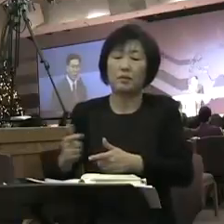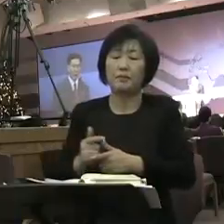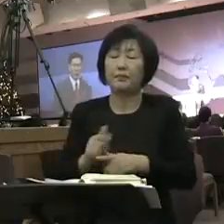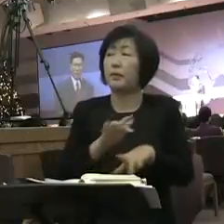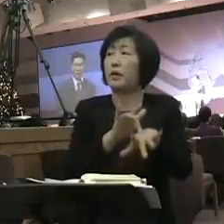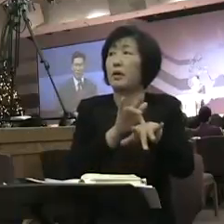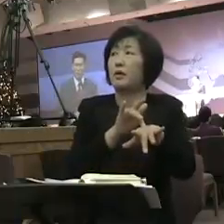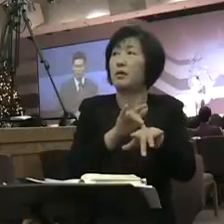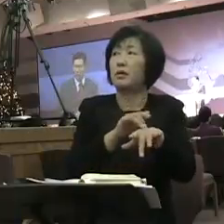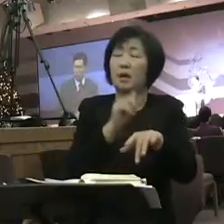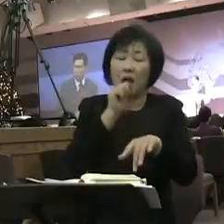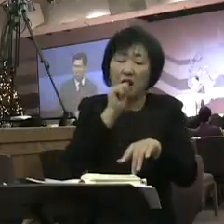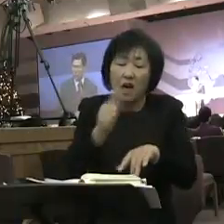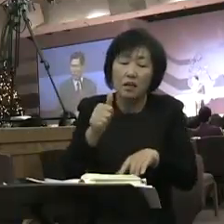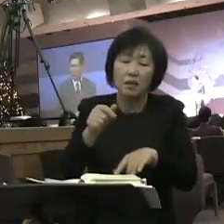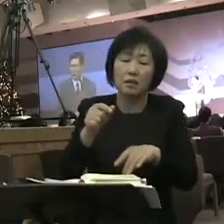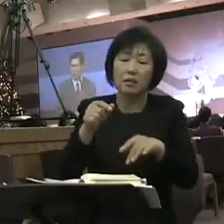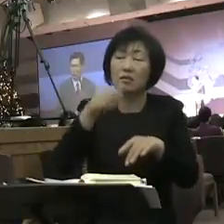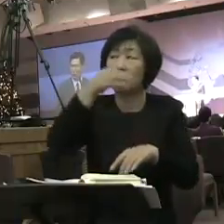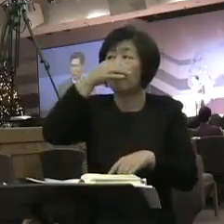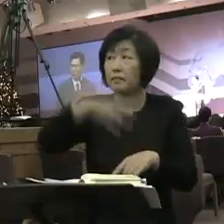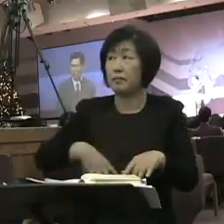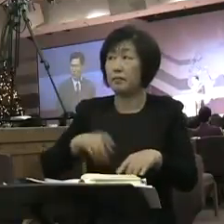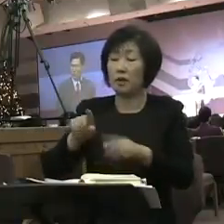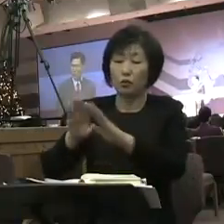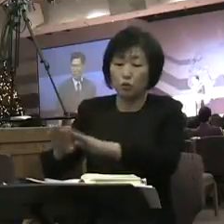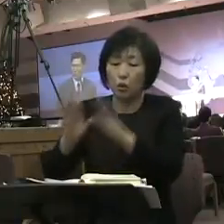사탄은 절대로 그거 그냥 두고 보지 않을 겁니다.